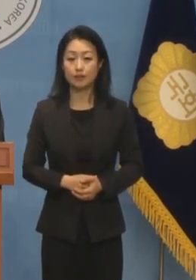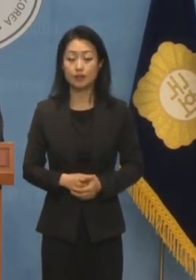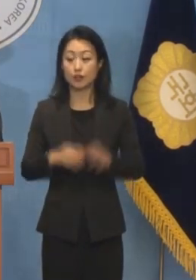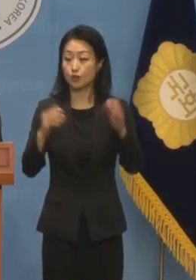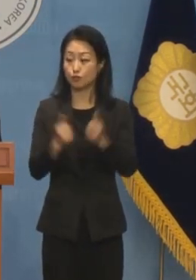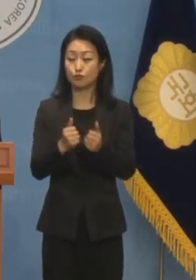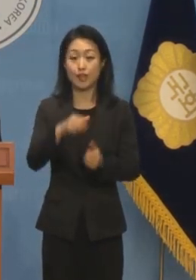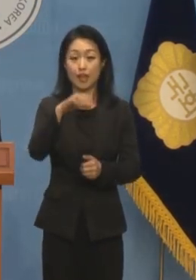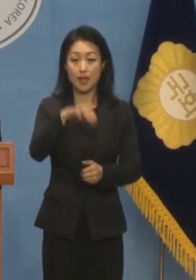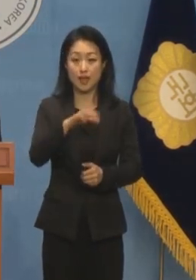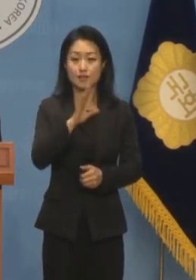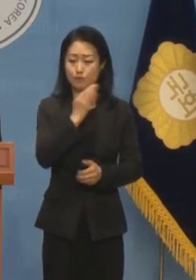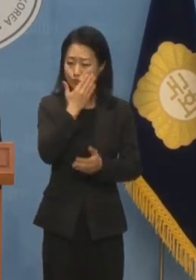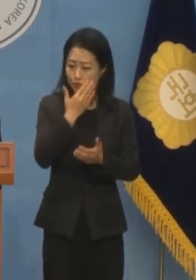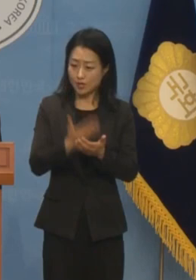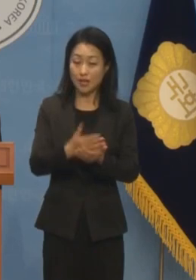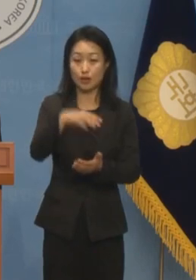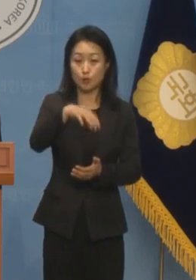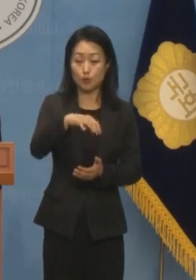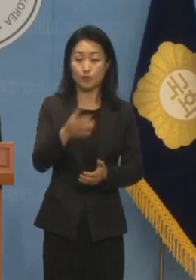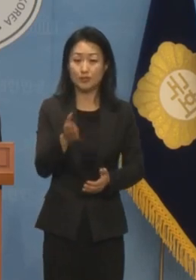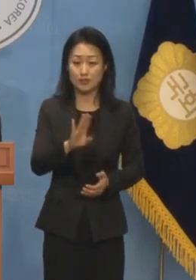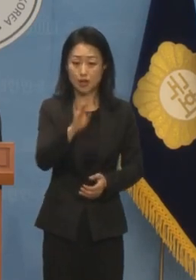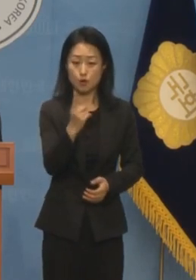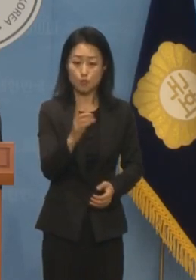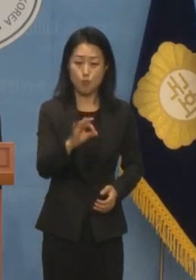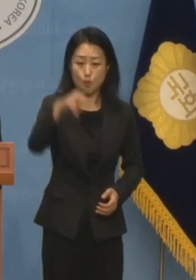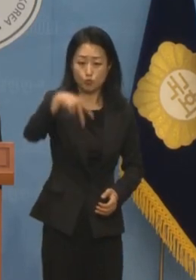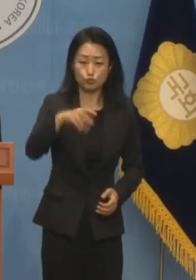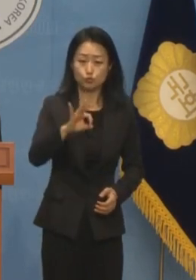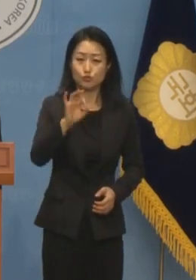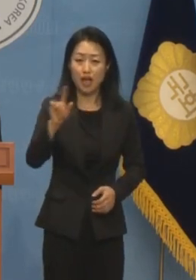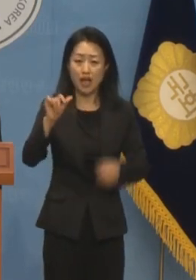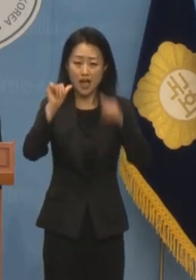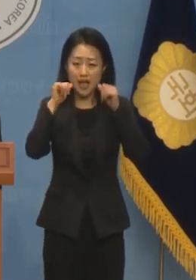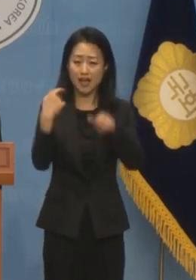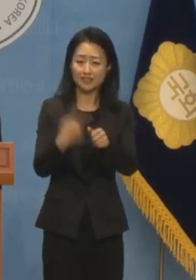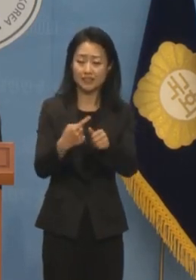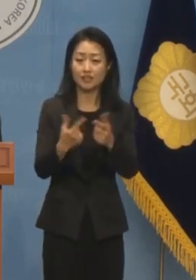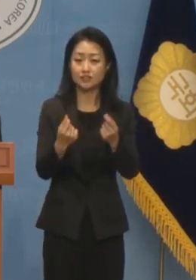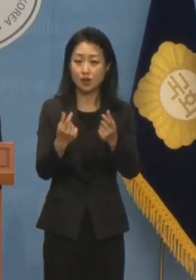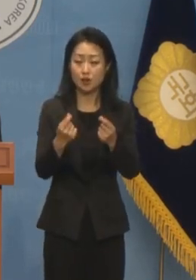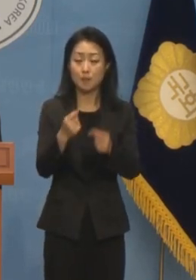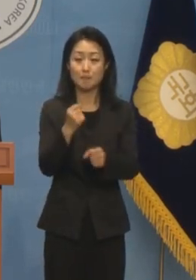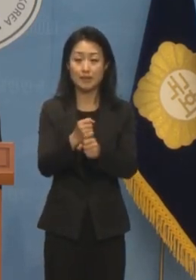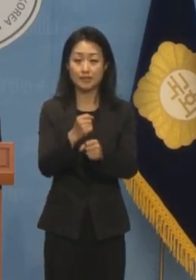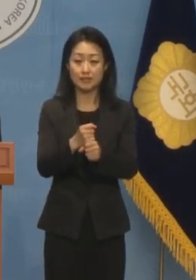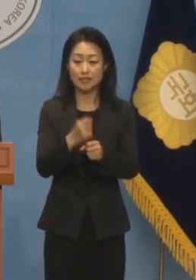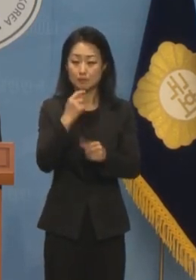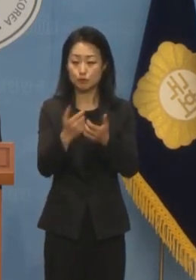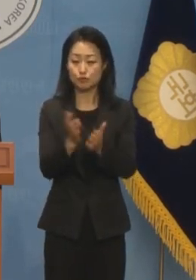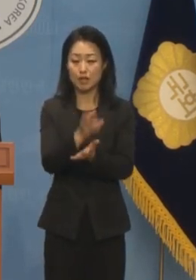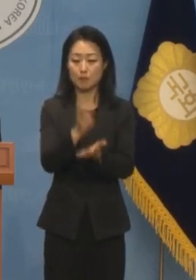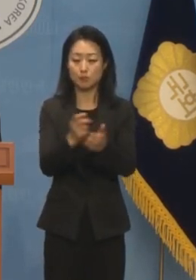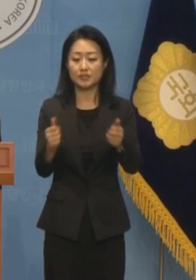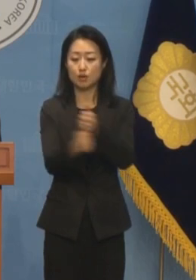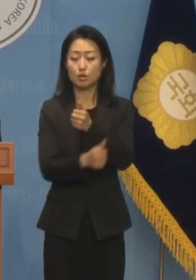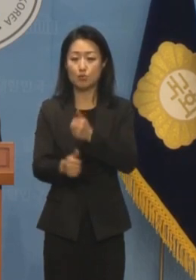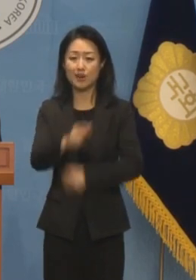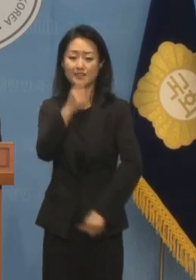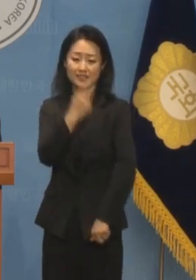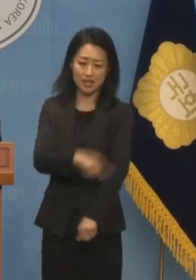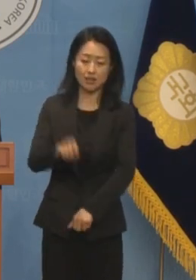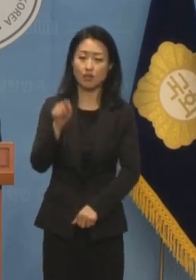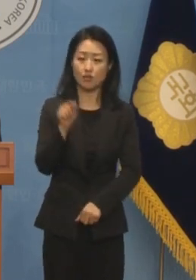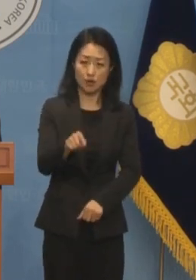신성한 국회를 봉숭아 학당으로 만들었던 민주당 법사위원들의 자격을